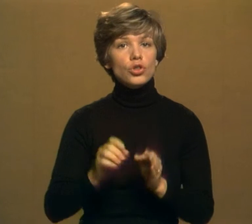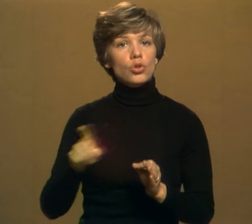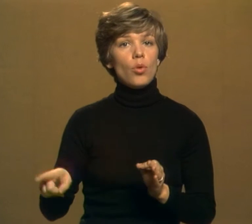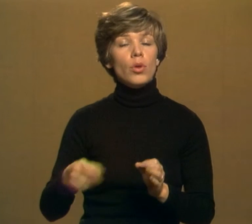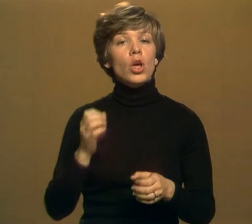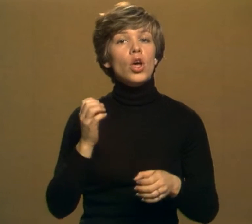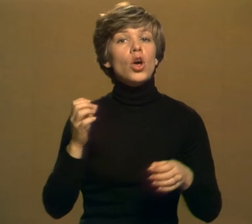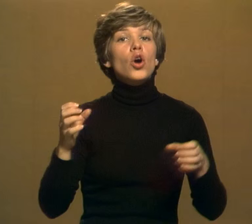de